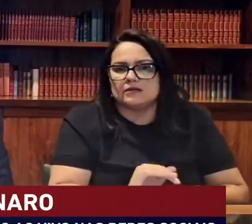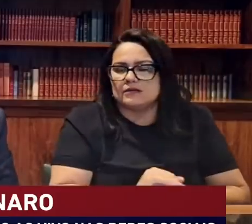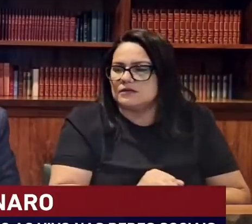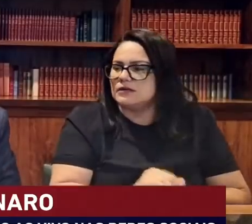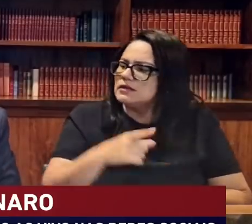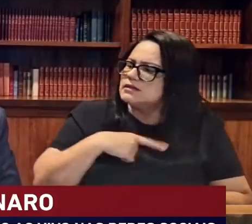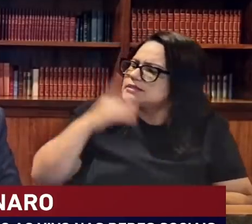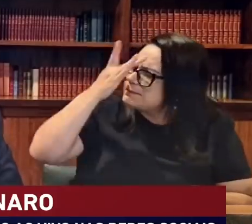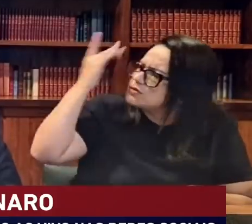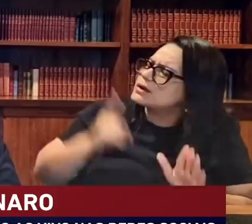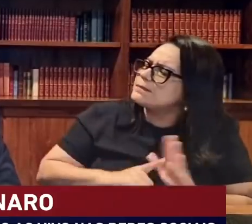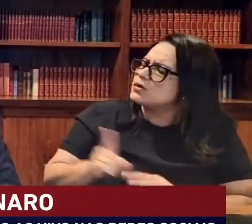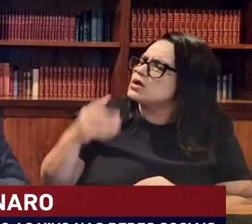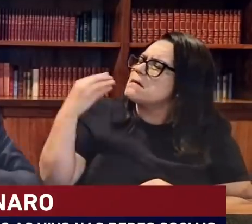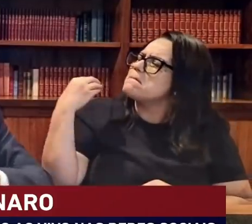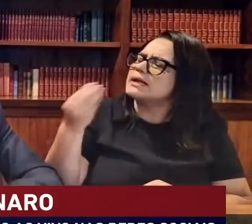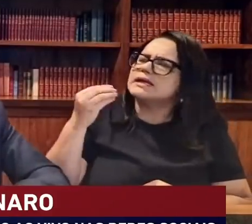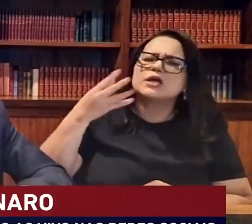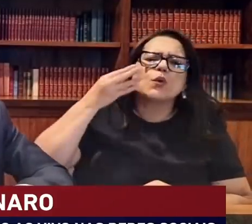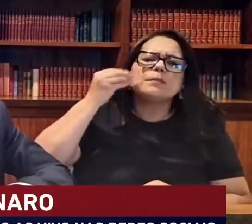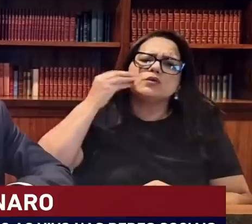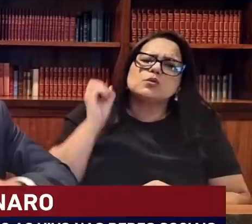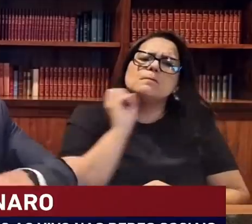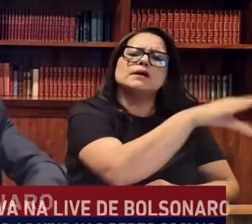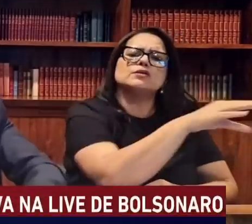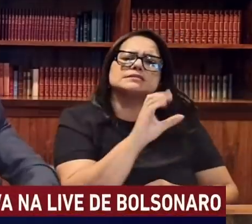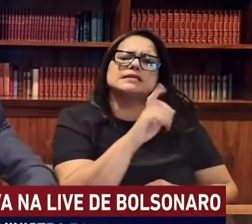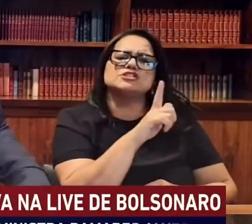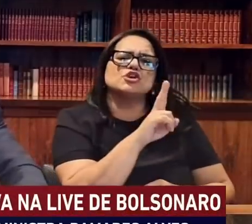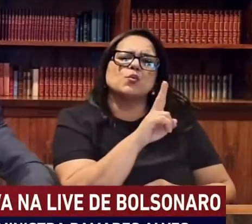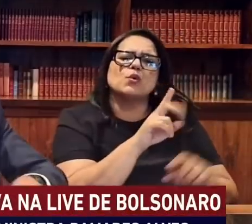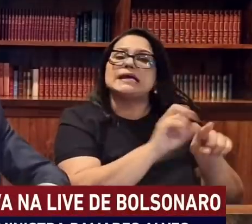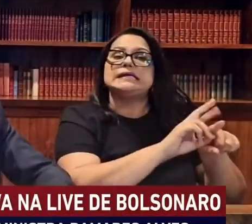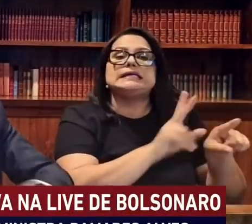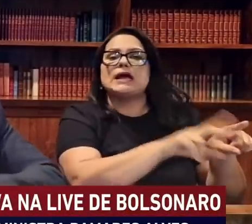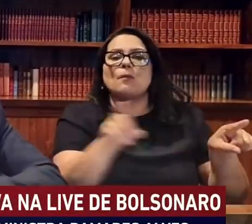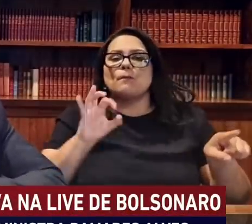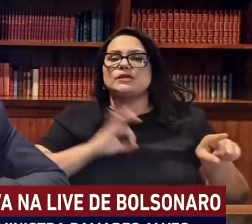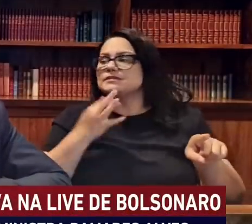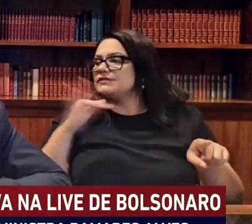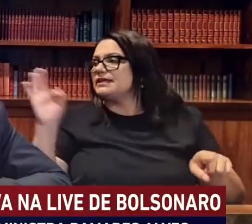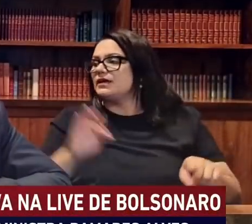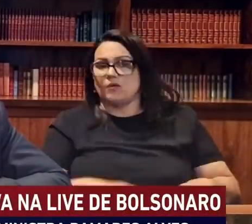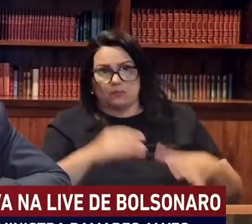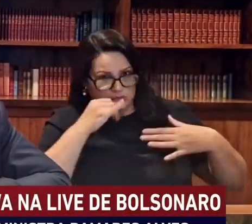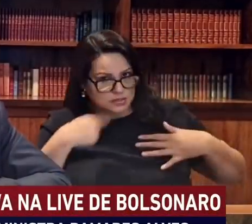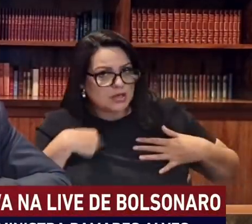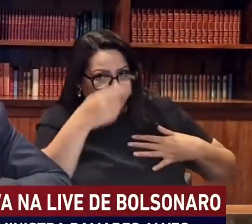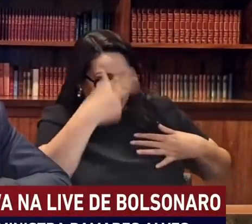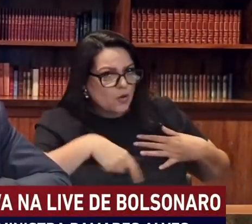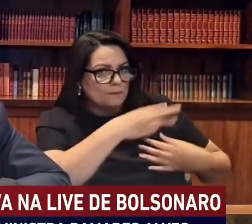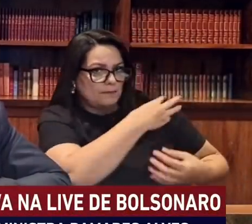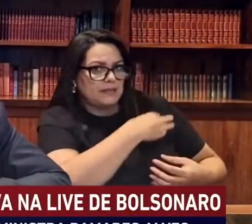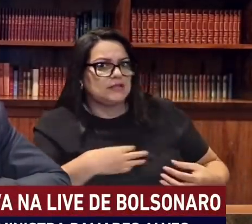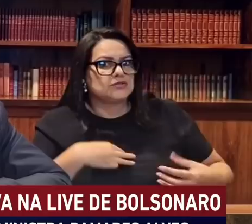o Milton mandou para a CGU e não para a Polícia Federal direto. Quando a gente recebe um problema desse como ministro, nós temos